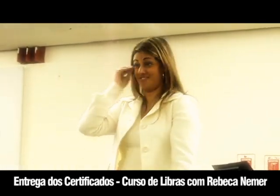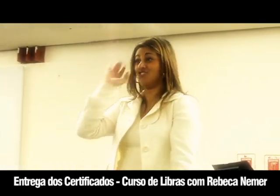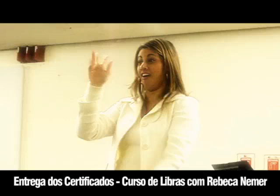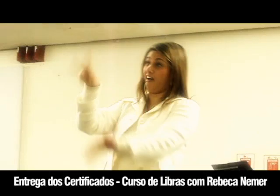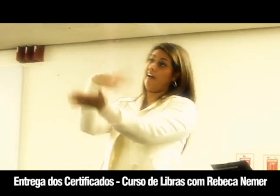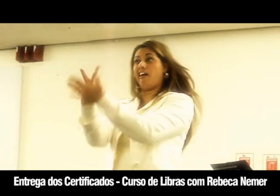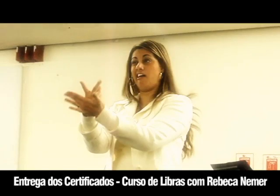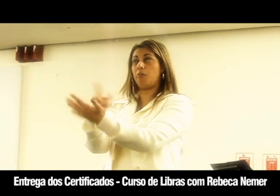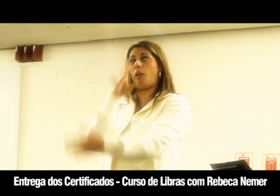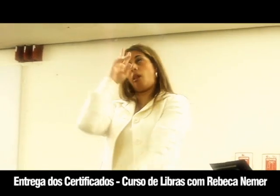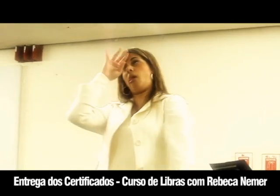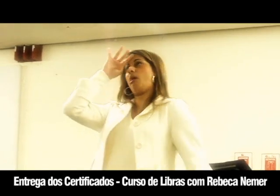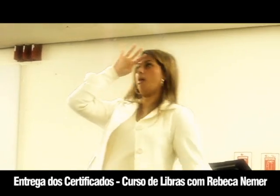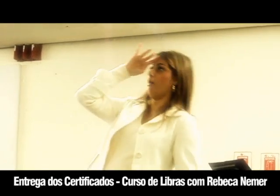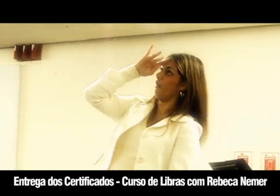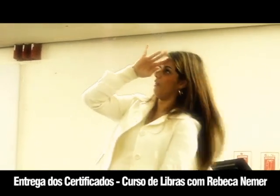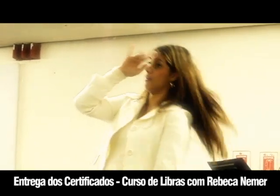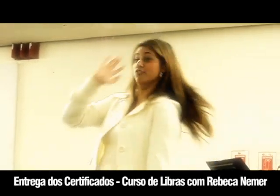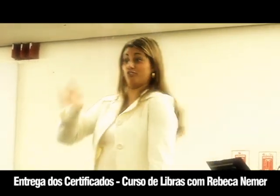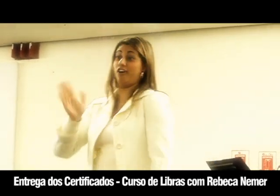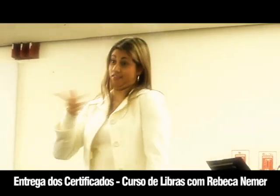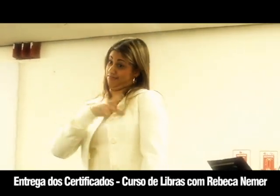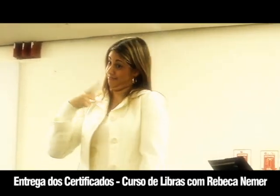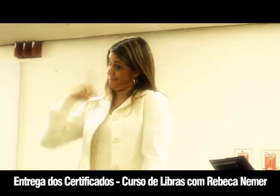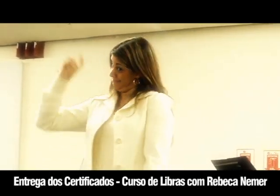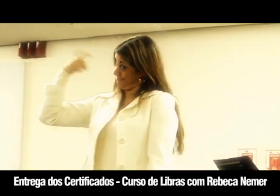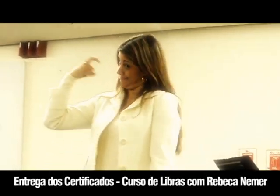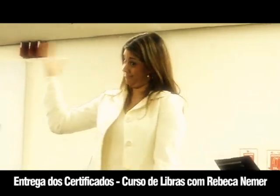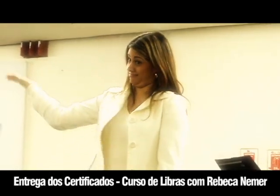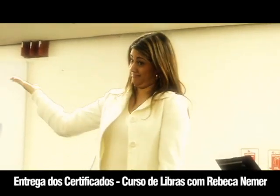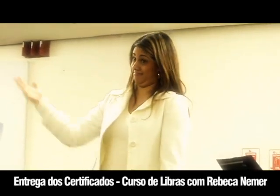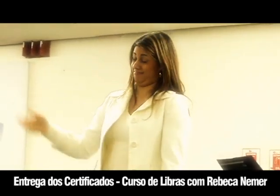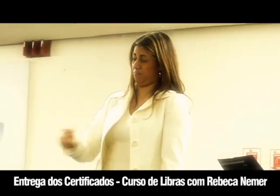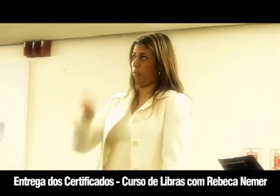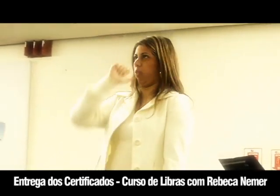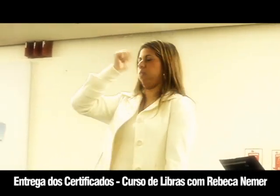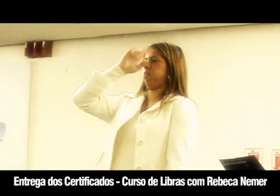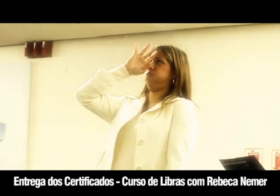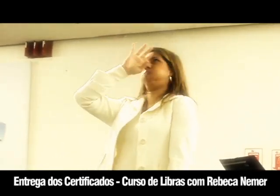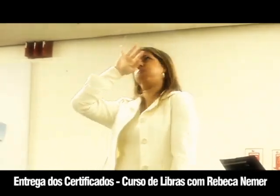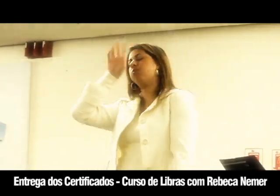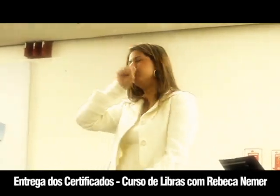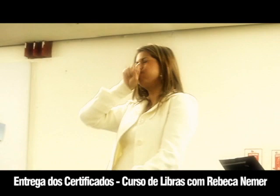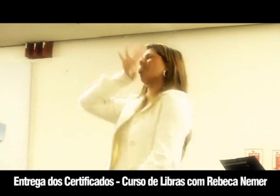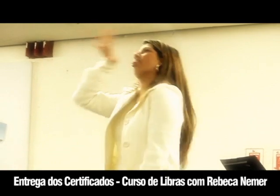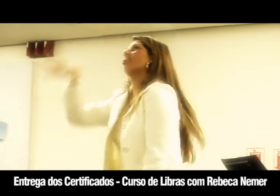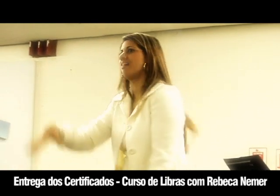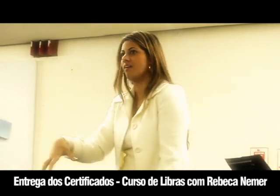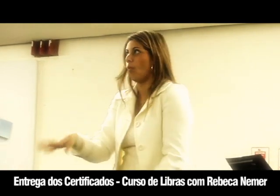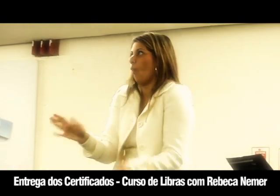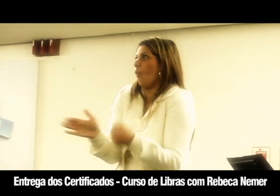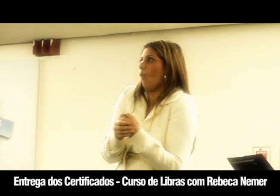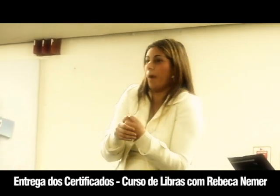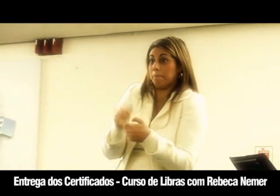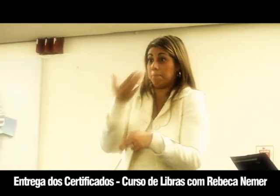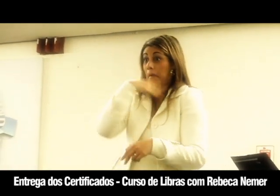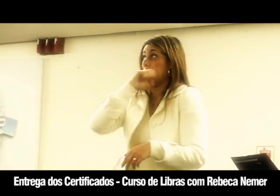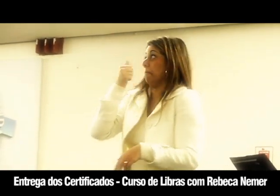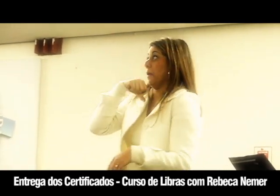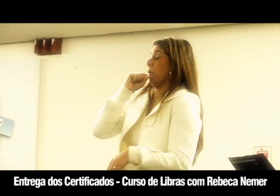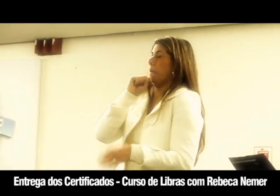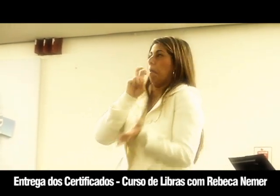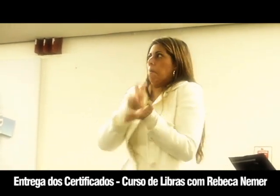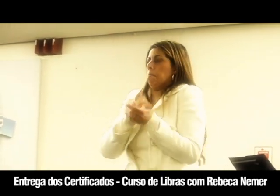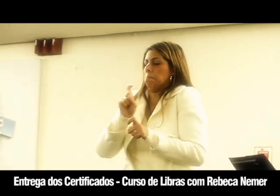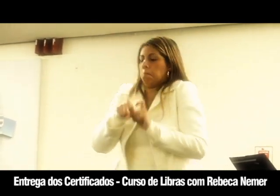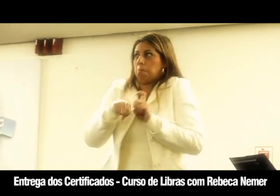na sarjeta de tanto beber, eu vomitar, e chegar em casa escondido dos pais, né? Meu pai não podia